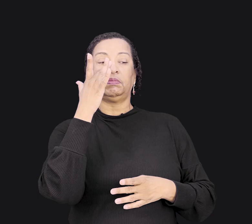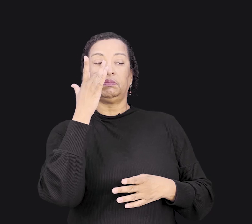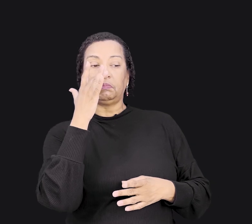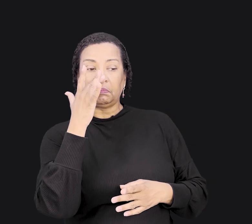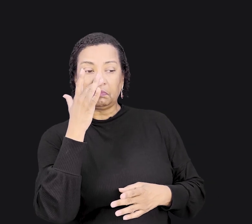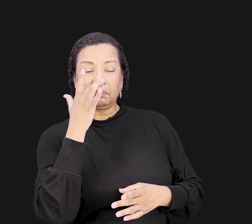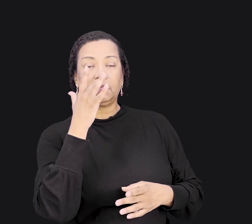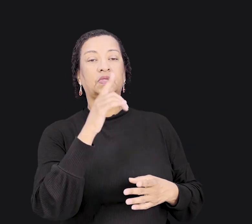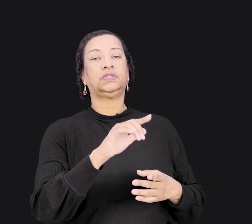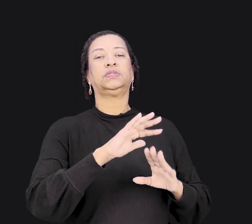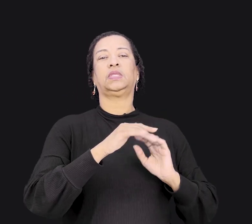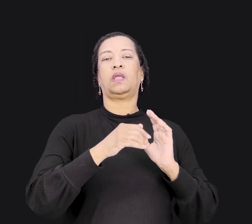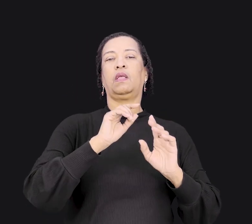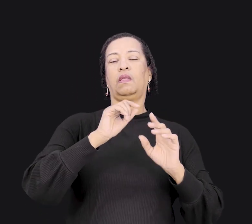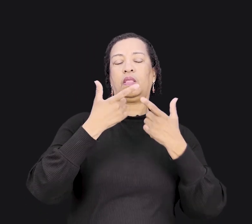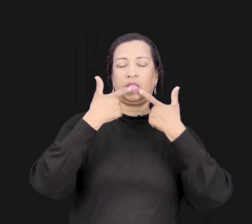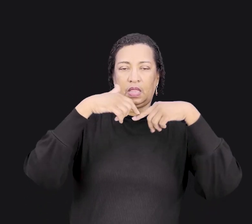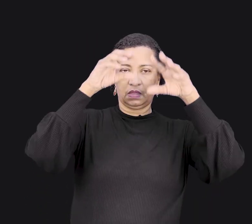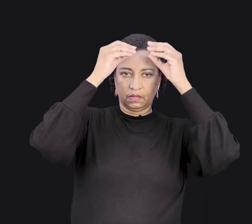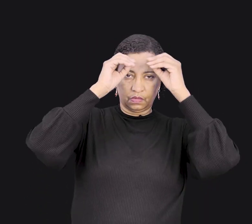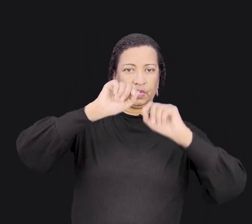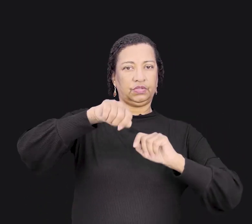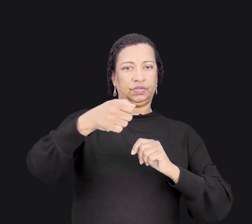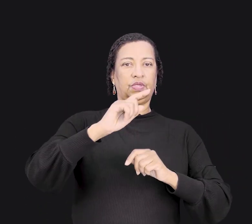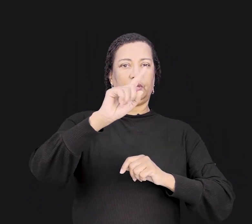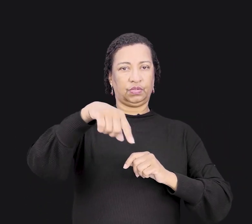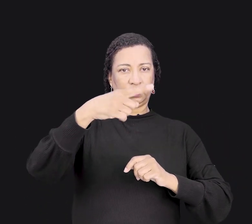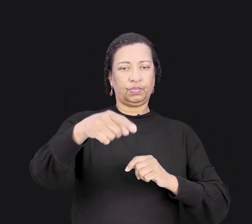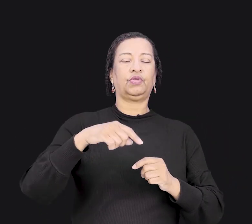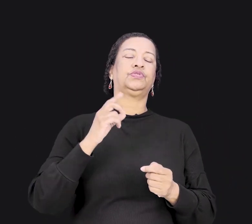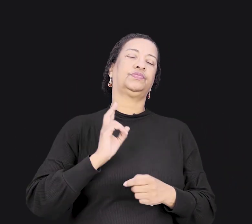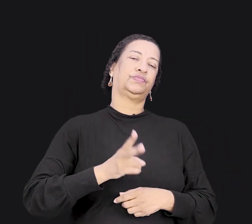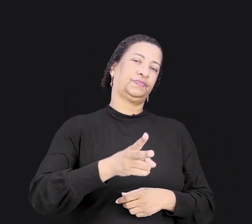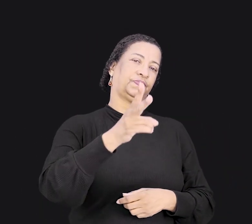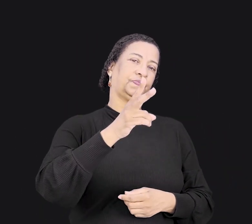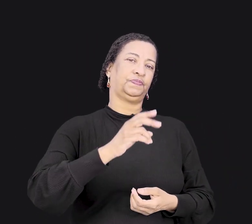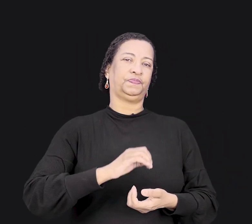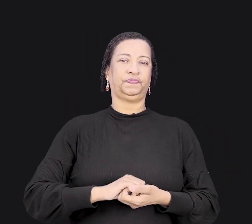essa linguagem de sinais. Bom, no próximo programa vamos continuar.